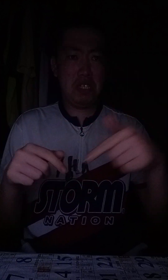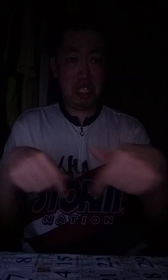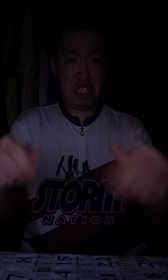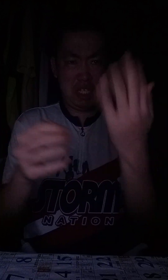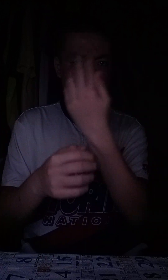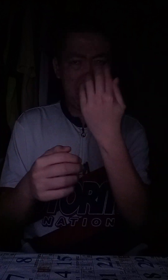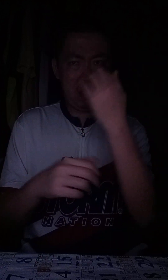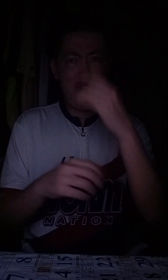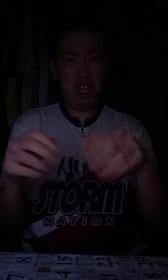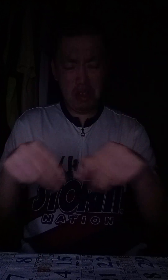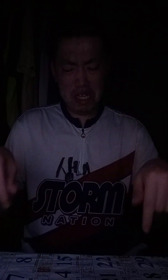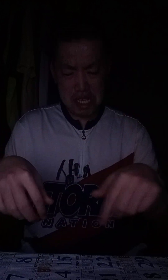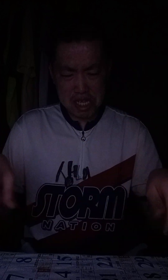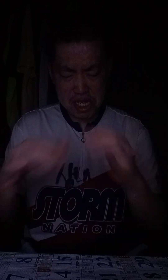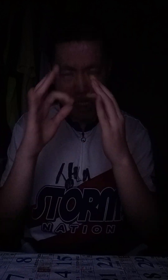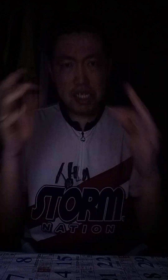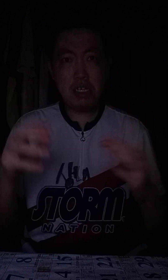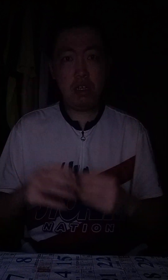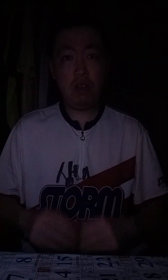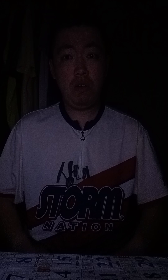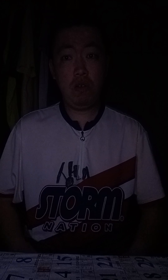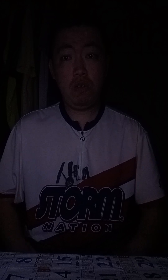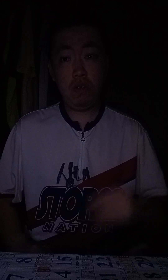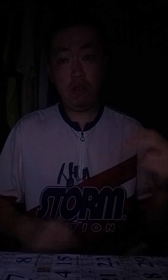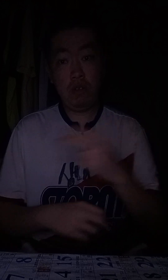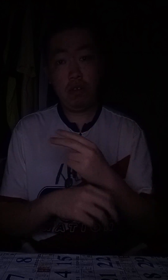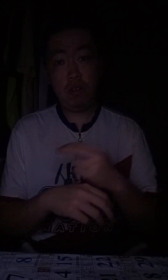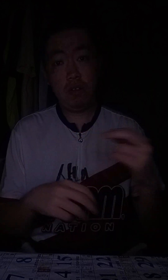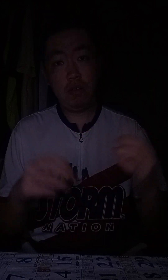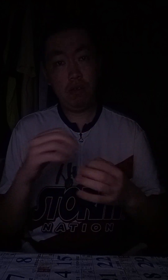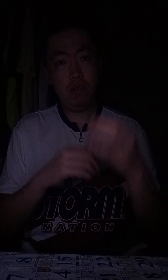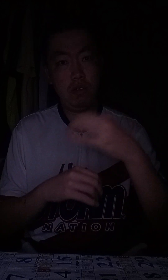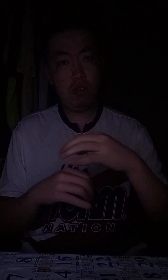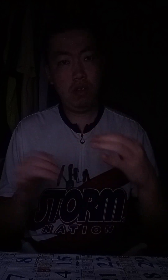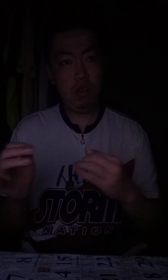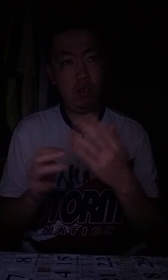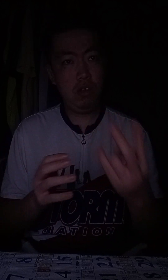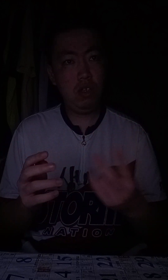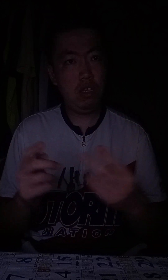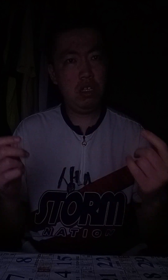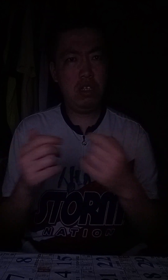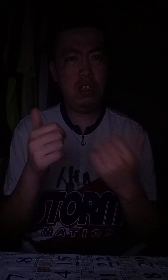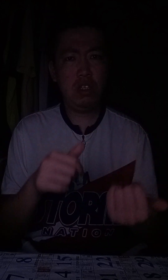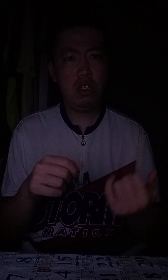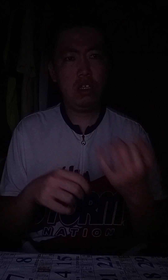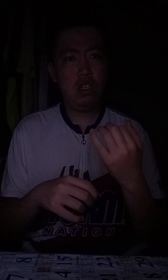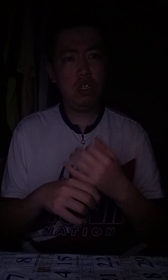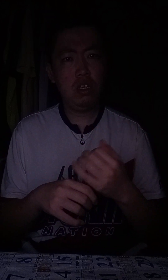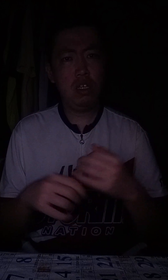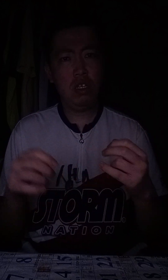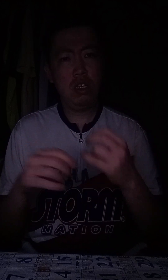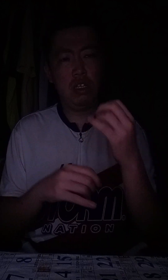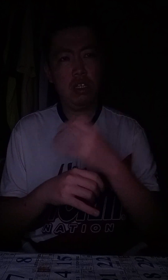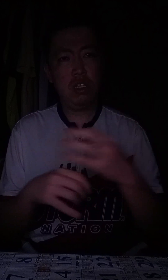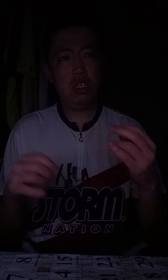파편들로 엉망진창입니다. 택시 운전자와 승객 등 2명이 숨지고 버스에 타고 있던